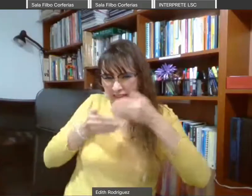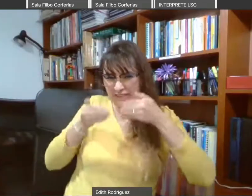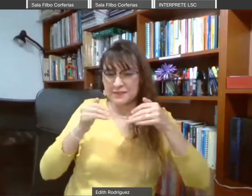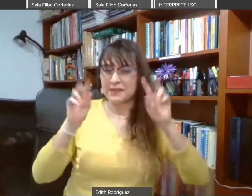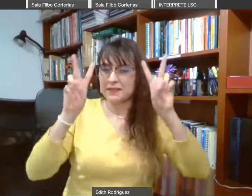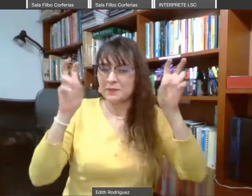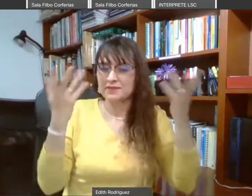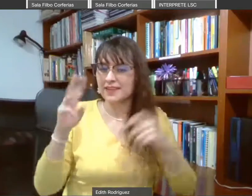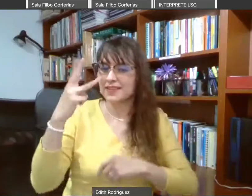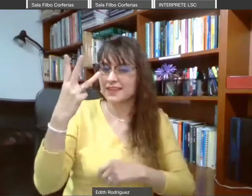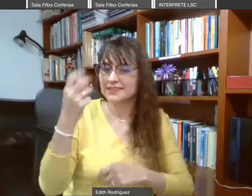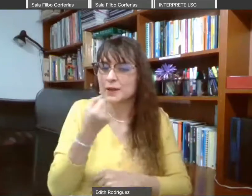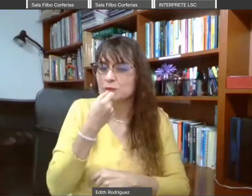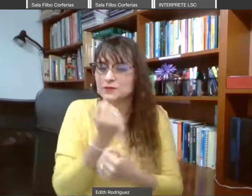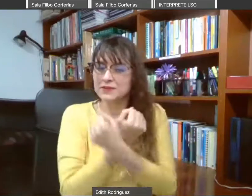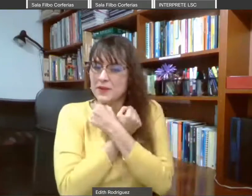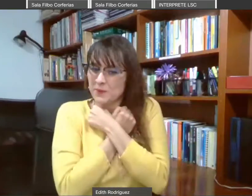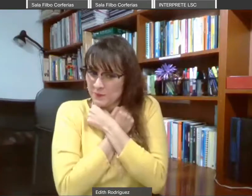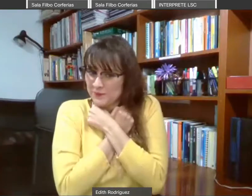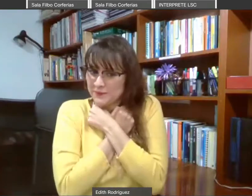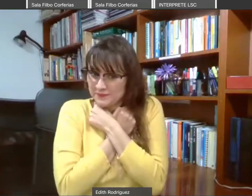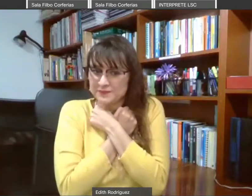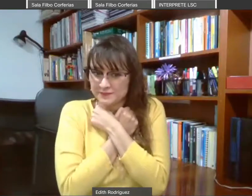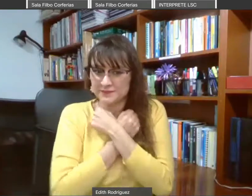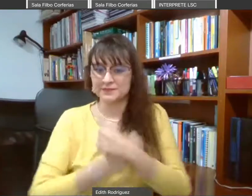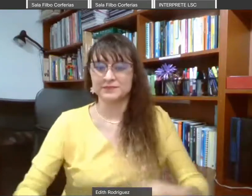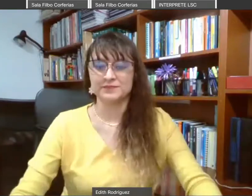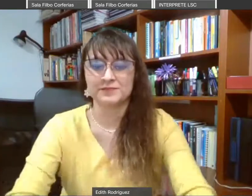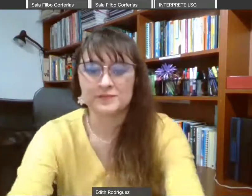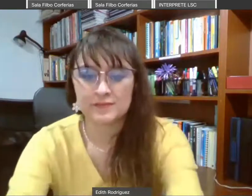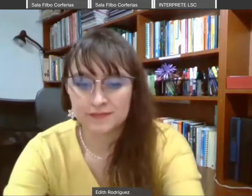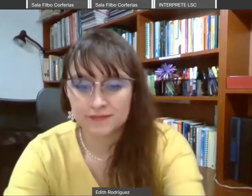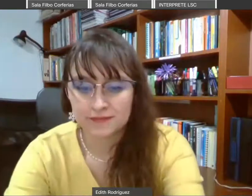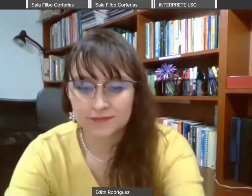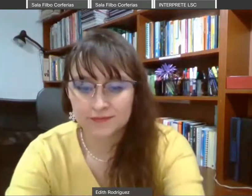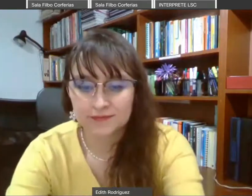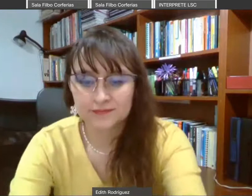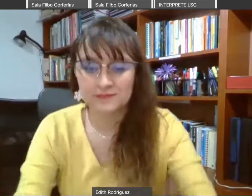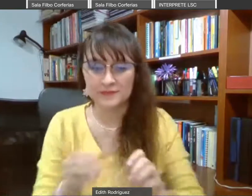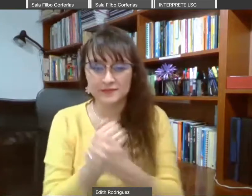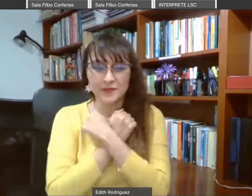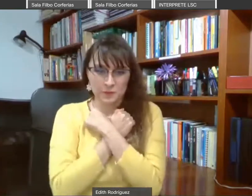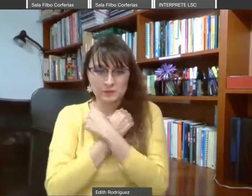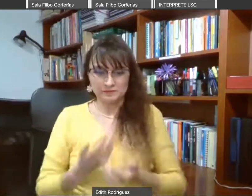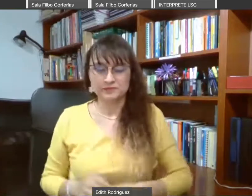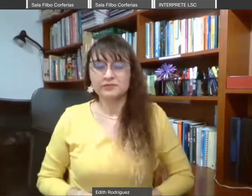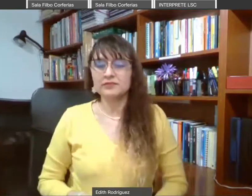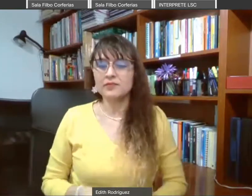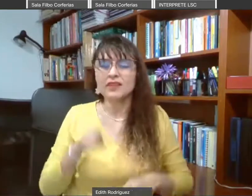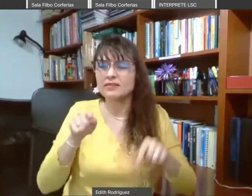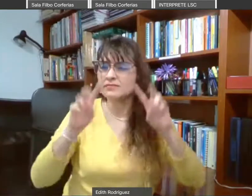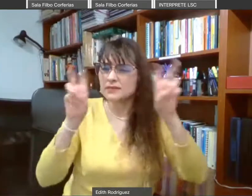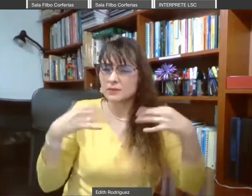ya damos continuidad. Me voy a atrasar un poquito. Estábamos hablando de